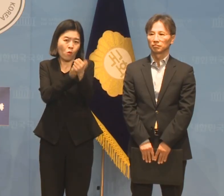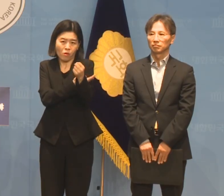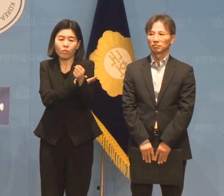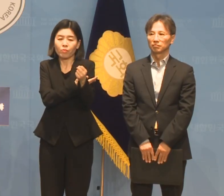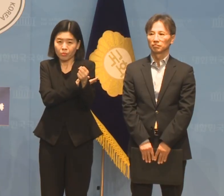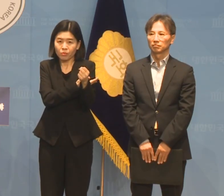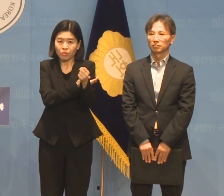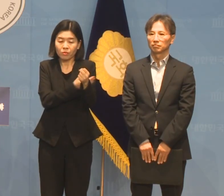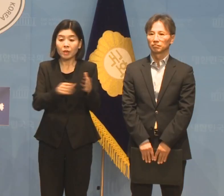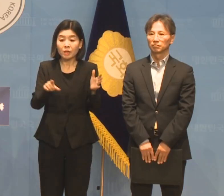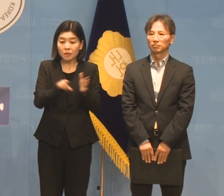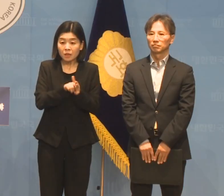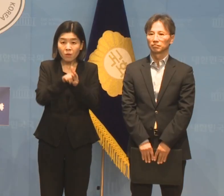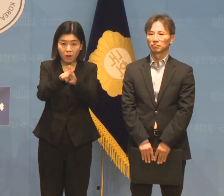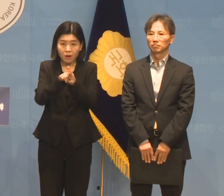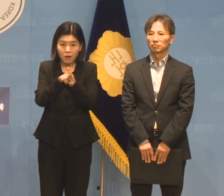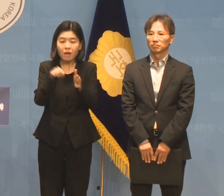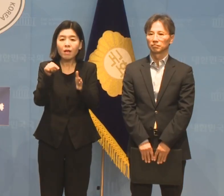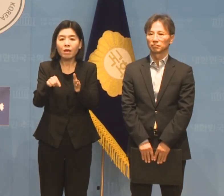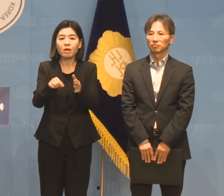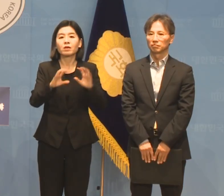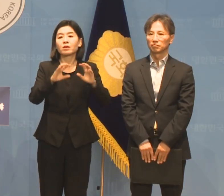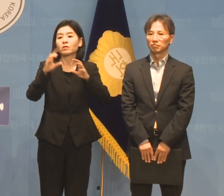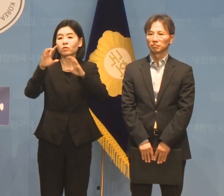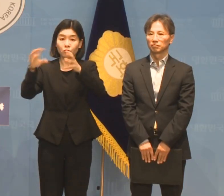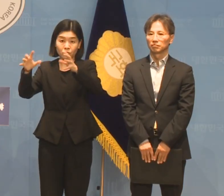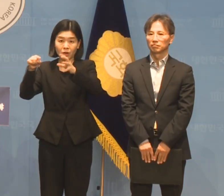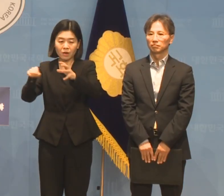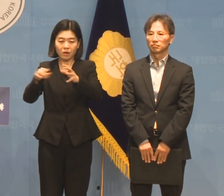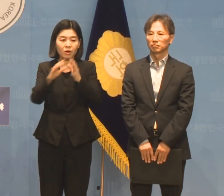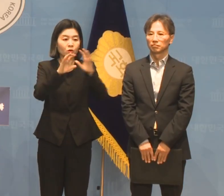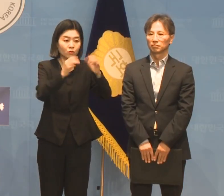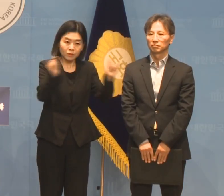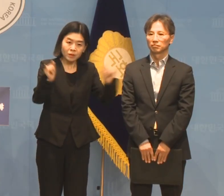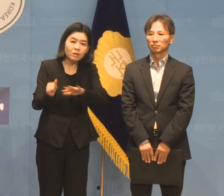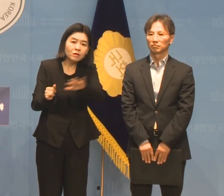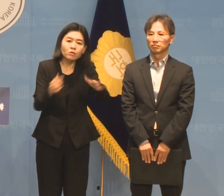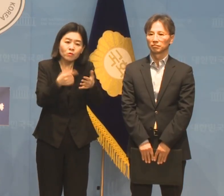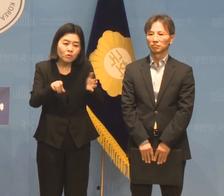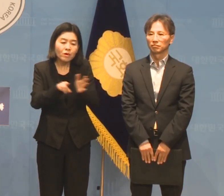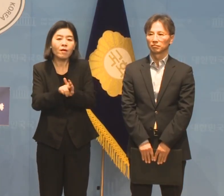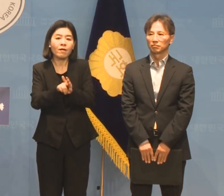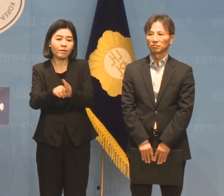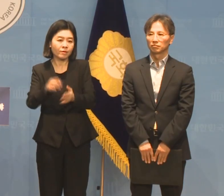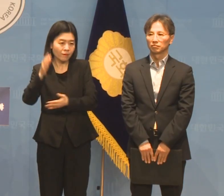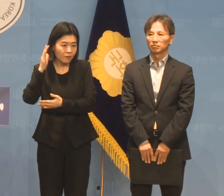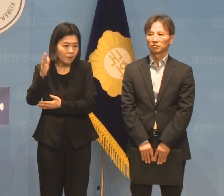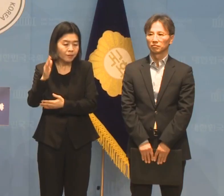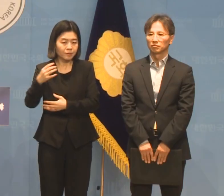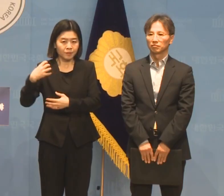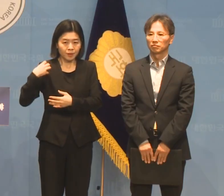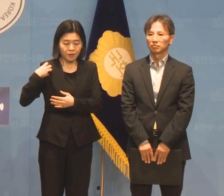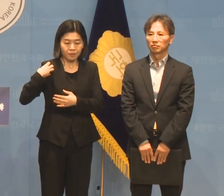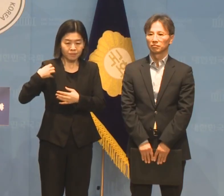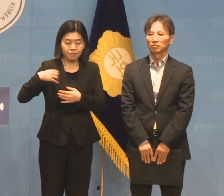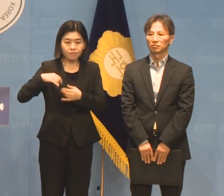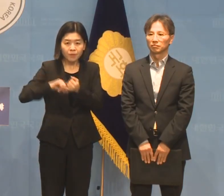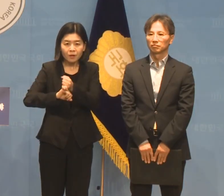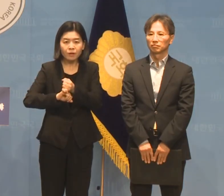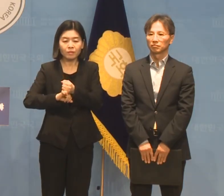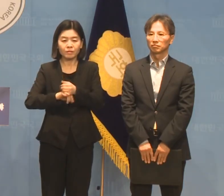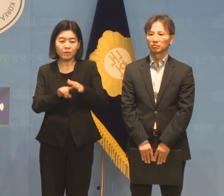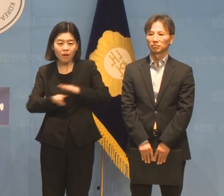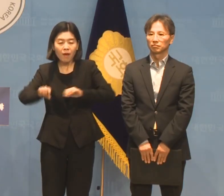이 신뢰는 국가가 국민을 위해 어떤 목소리를 내고 어떤 책임을 지며 어떤